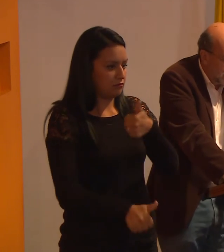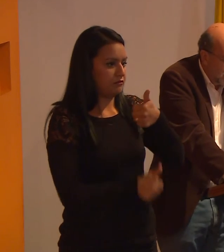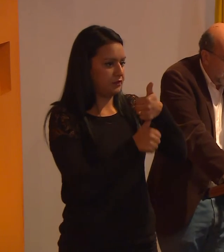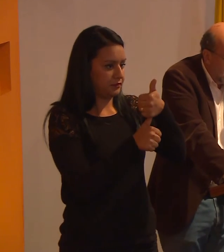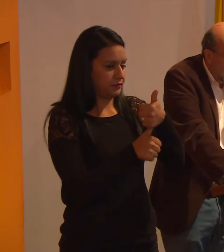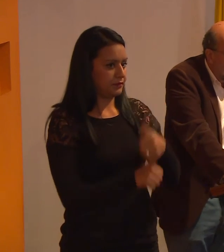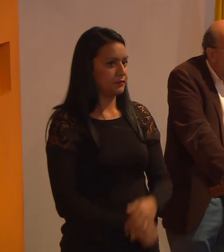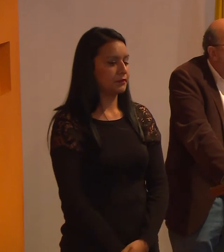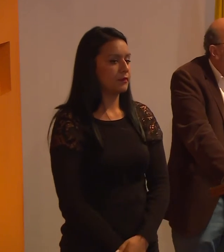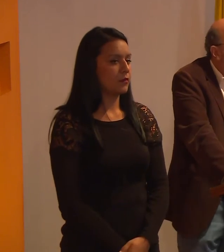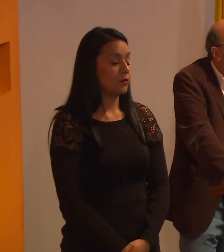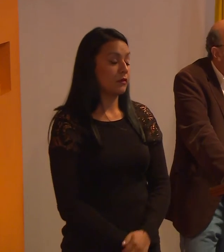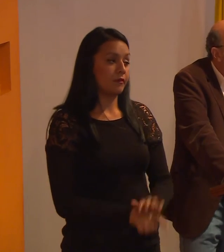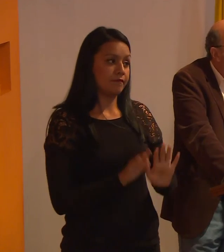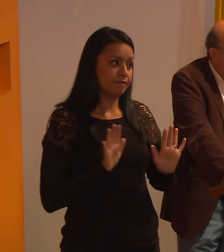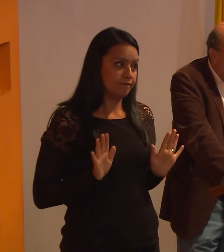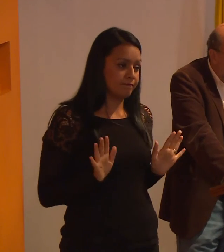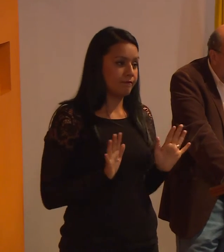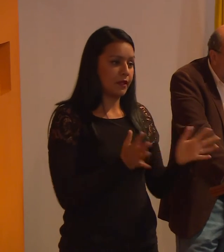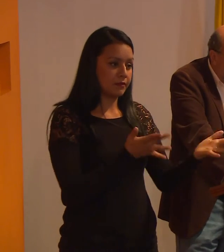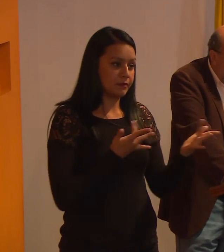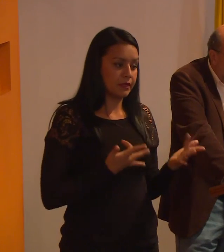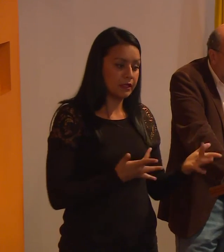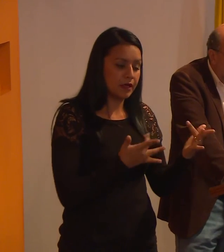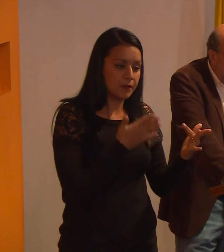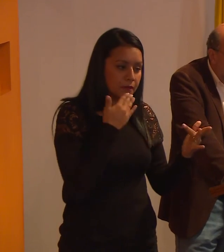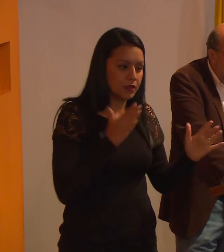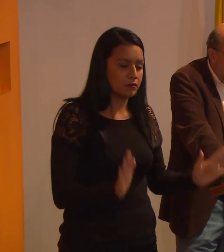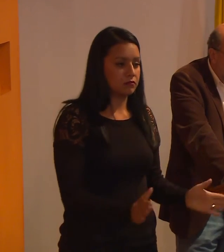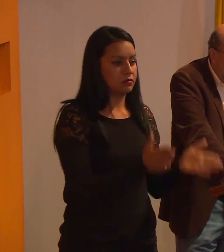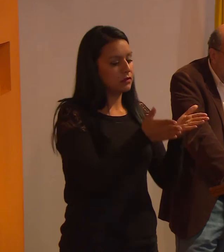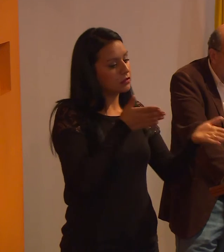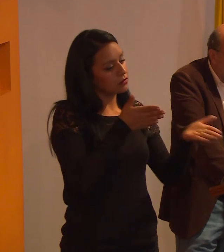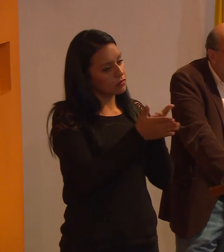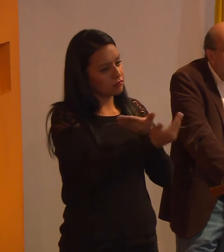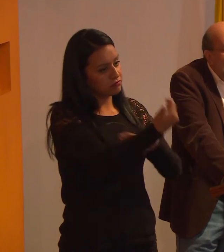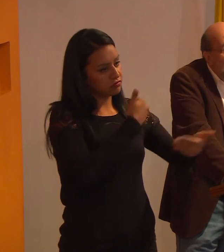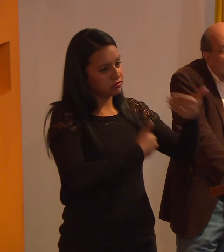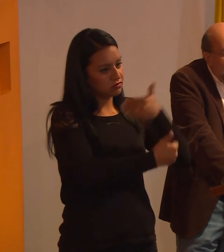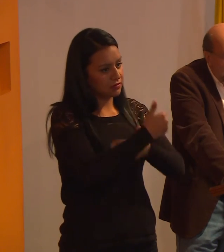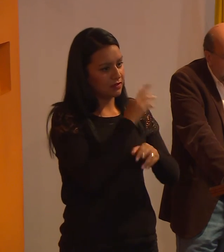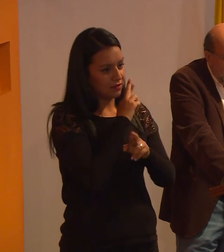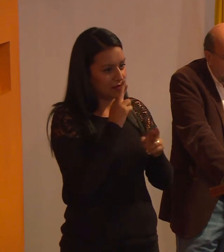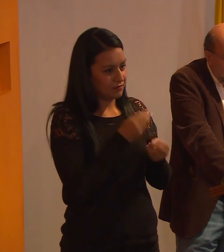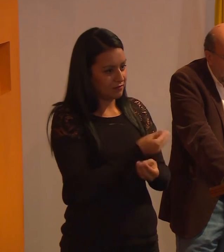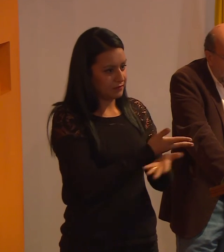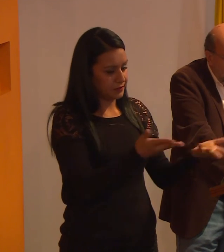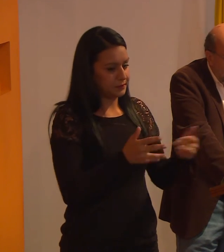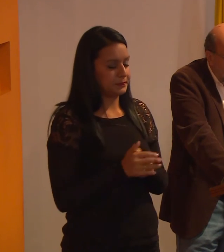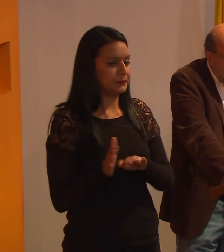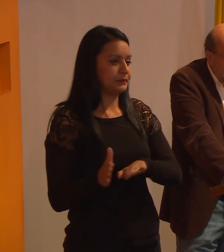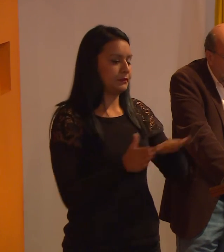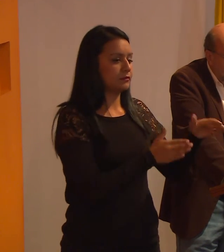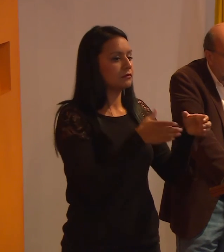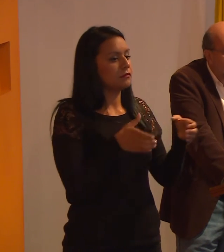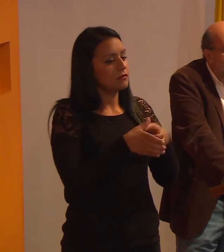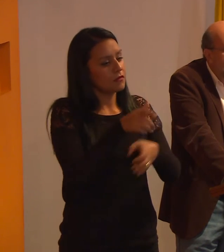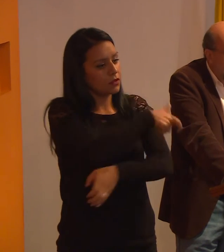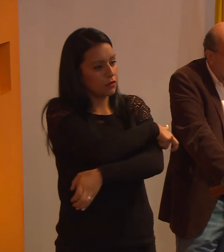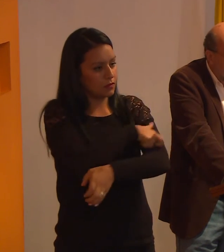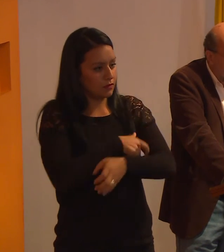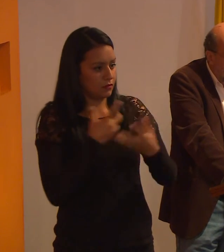subdirección. Esperamos un mejor servicio. Creamos el Comité Institucional